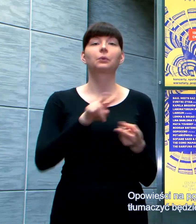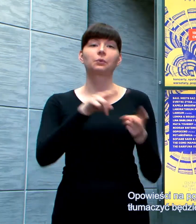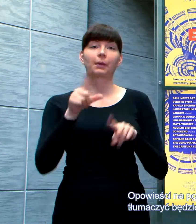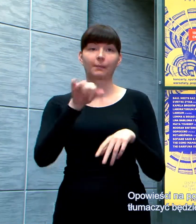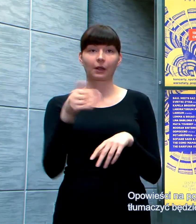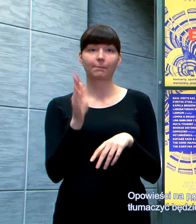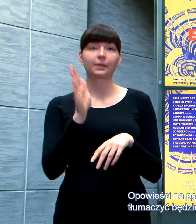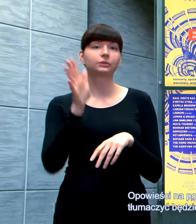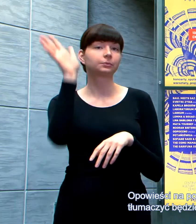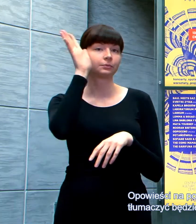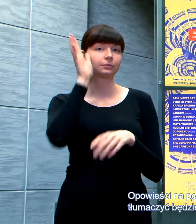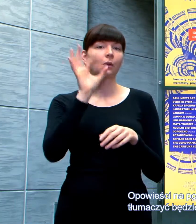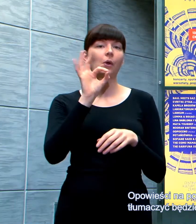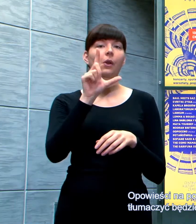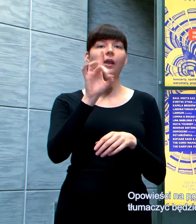Olgierd Kosiba.